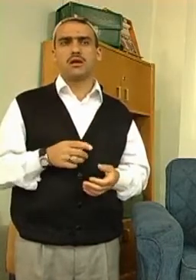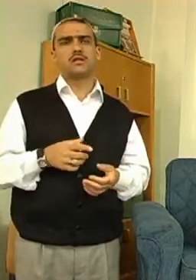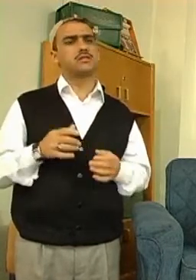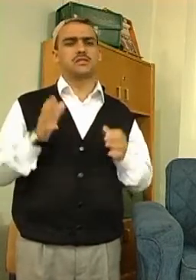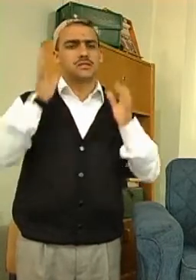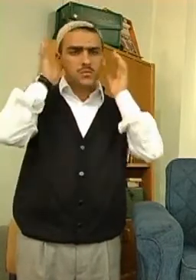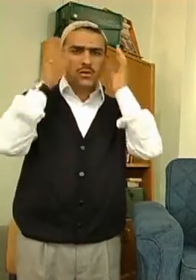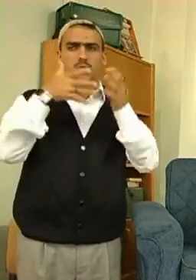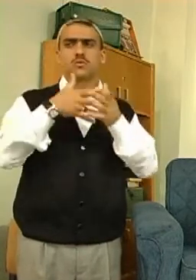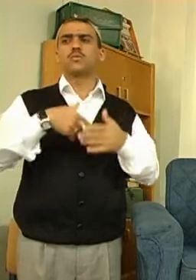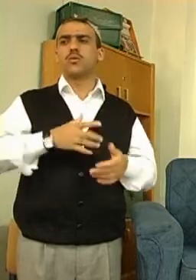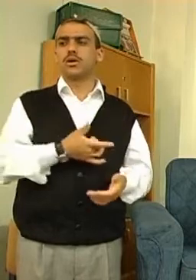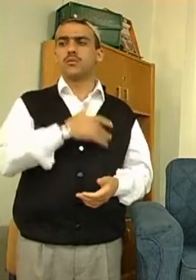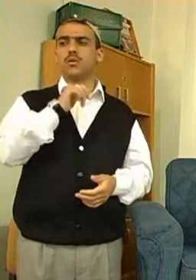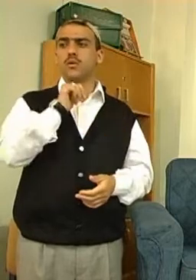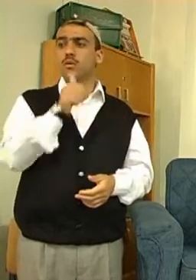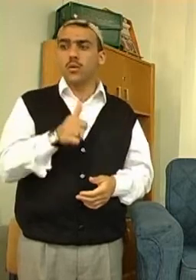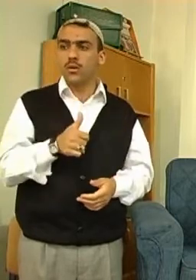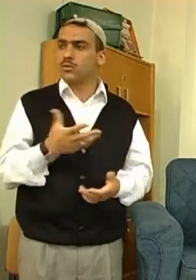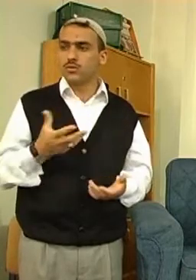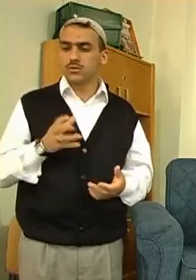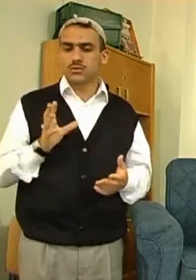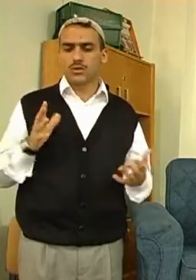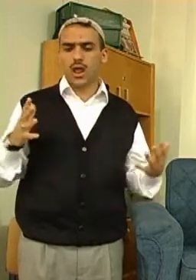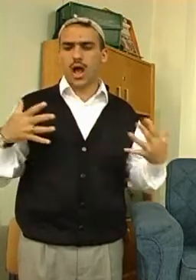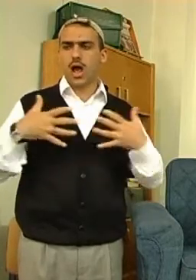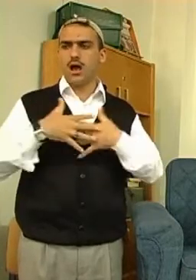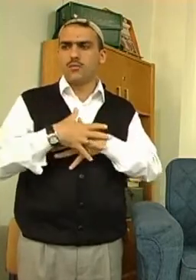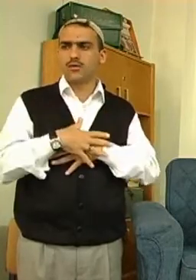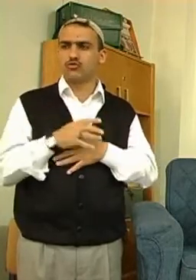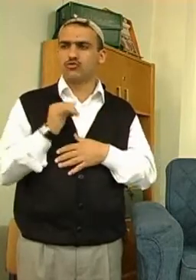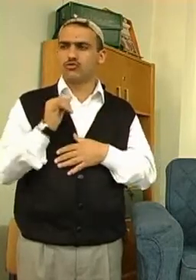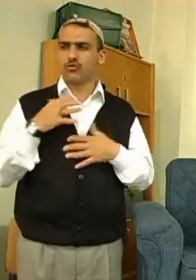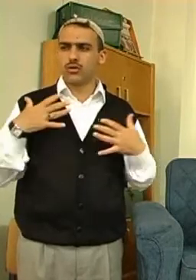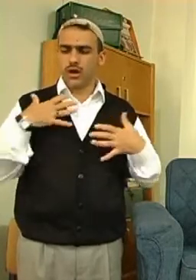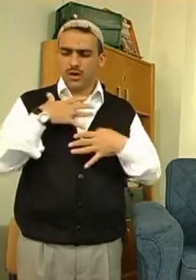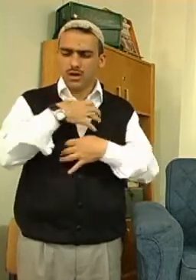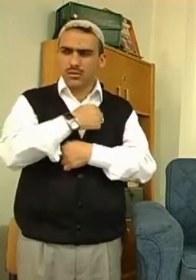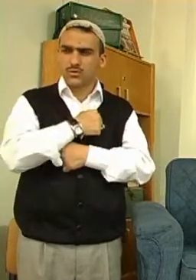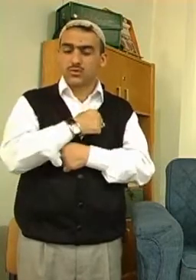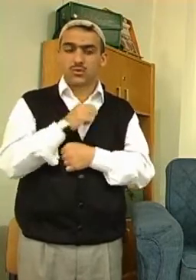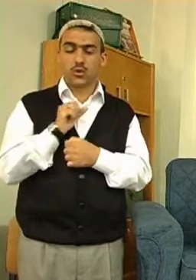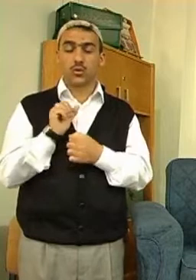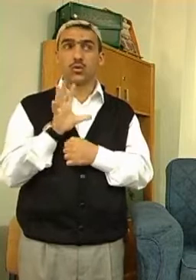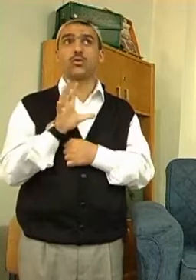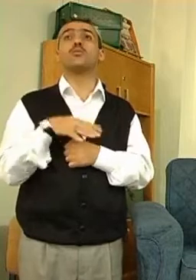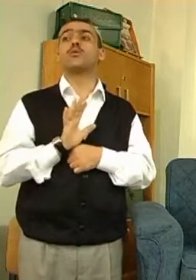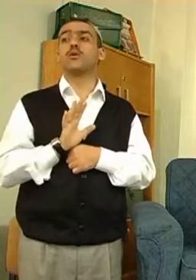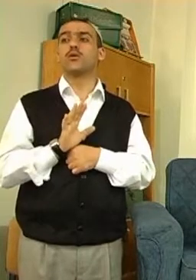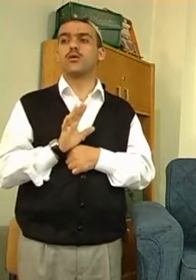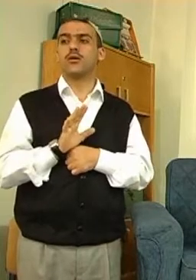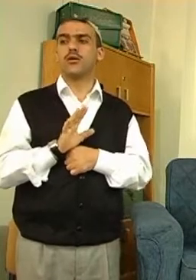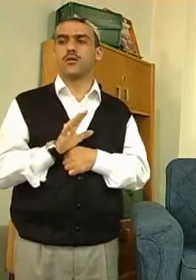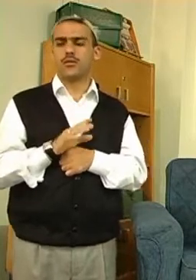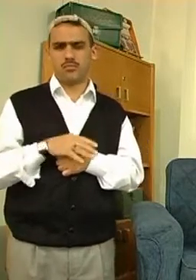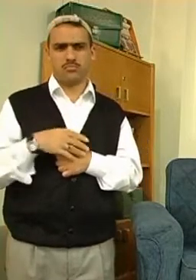bütün esmanın tecellileri var. Bir de azami derecede insanda. Bir tek örnek vereyim, bahis uzun gider. Mesela